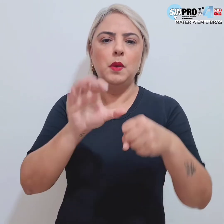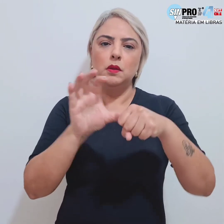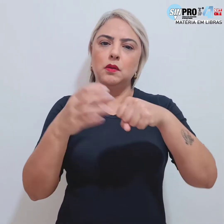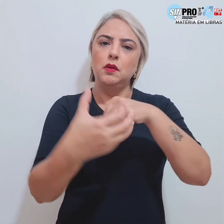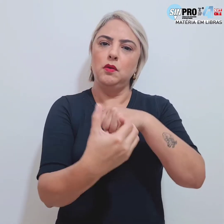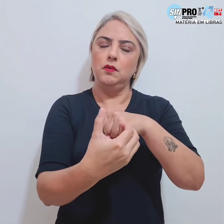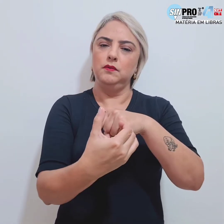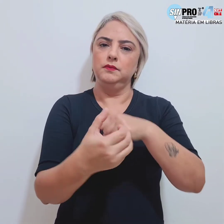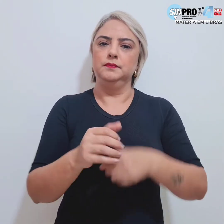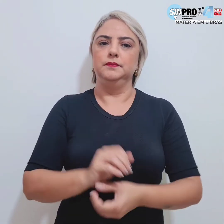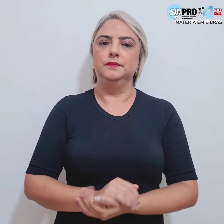Covid-19.